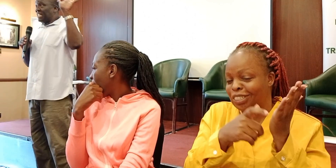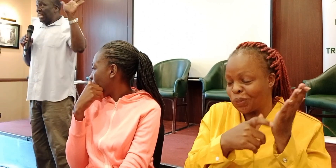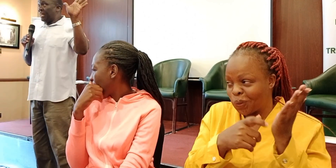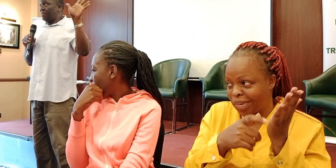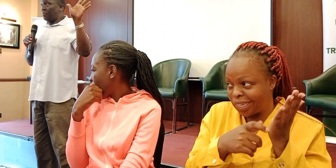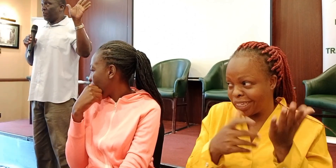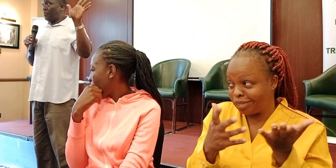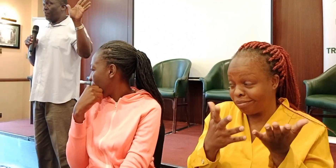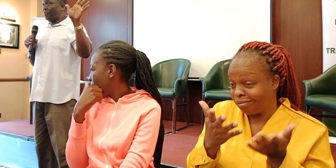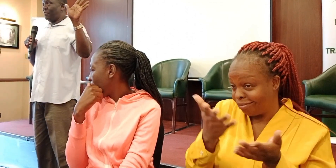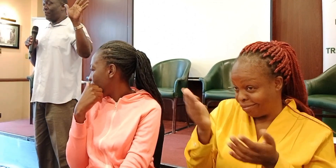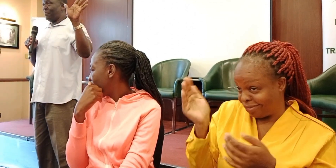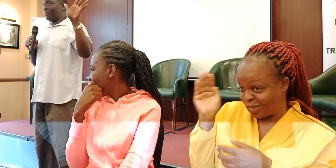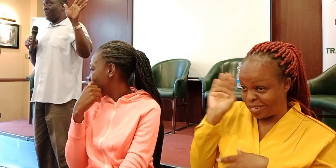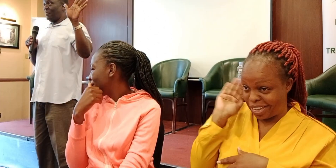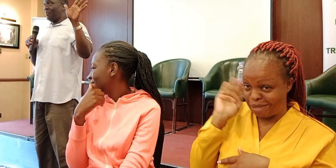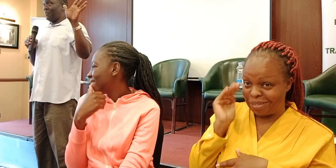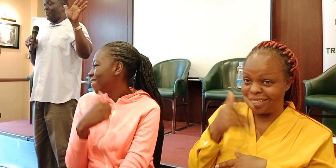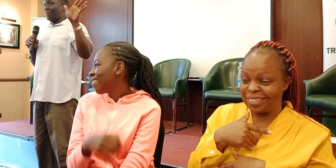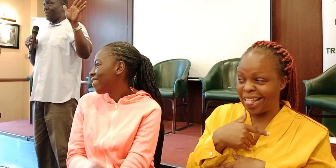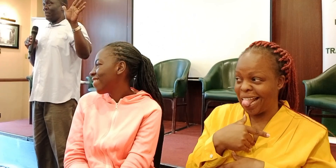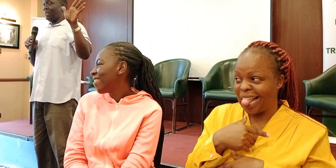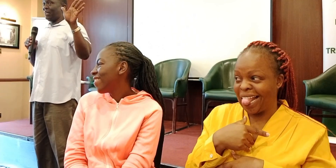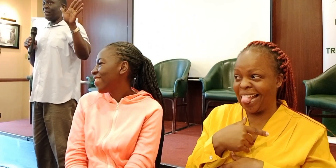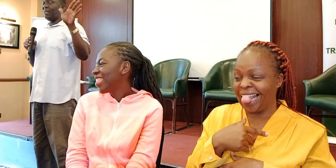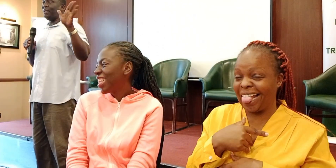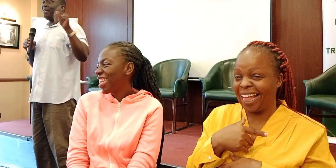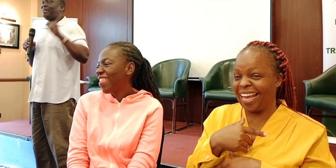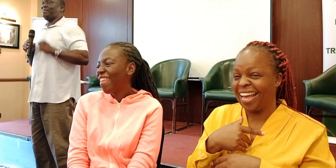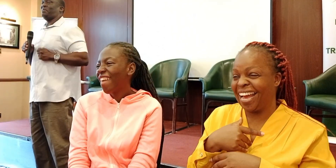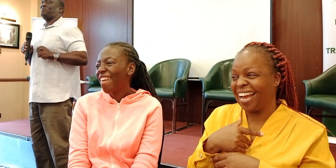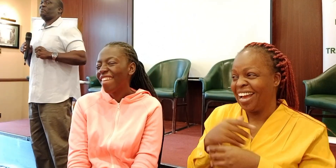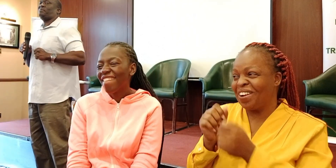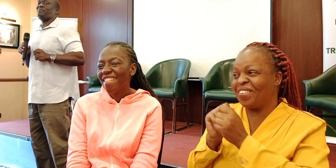Nyuma mwanisikia? Bila samahani.